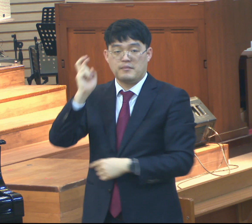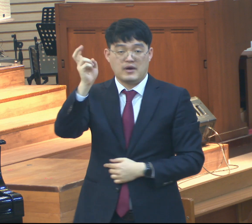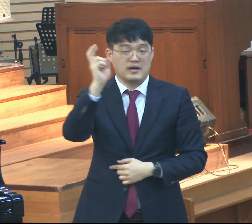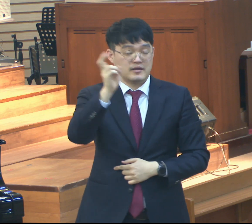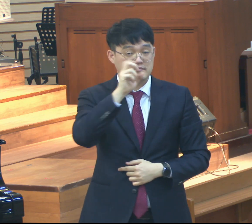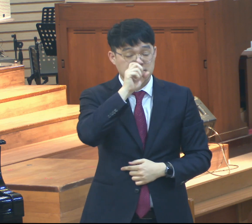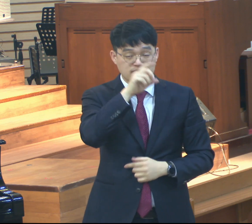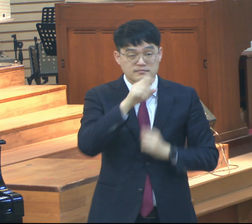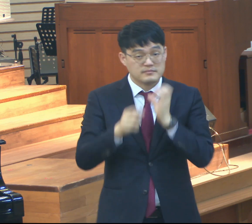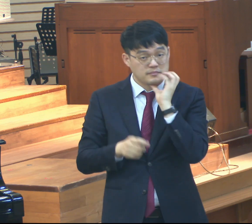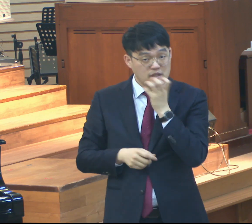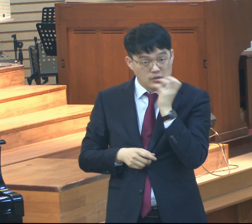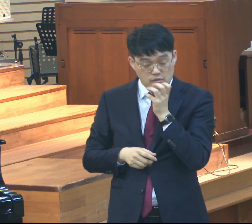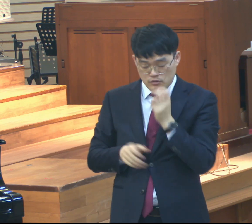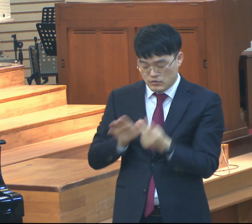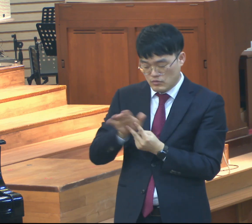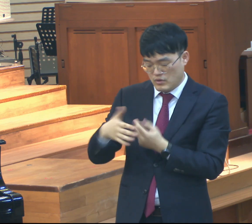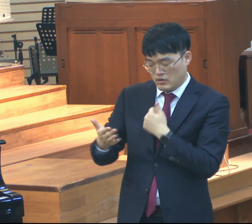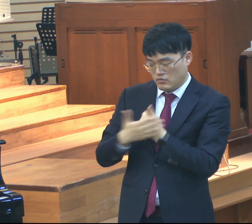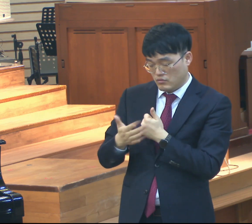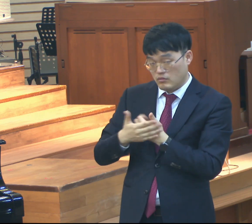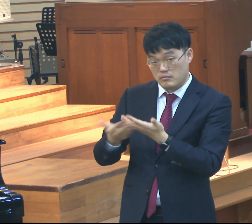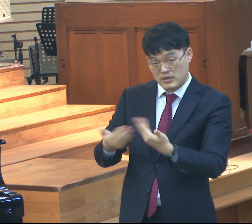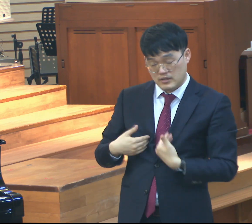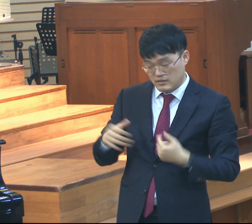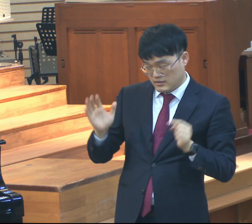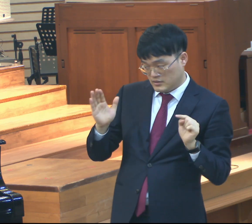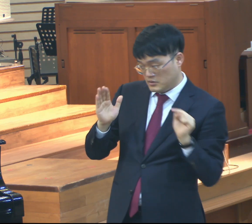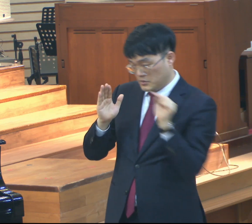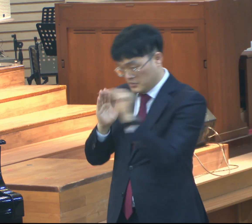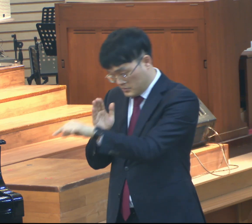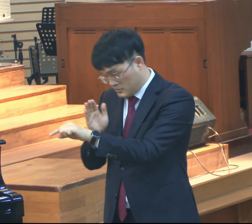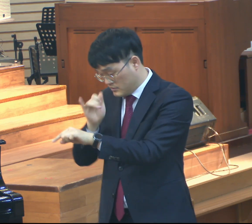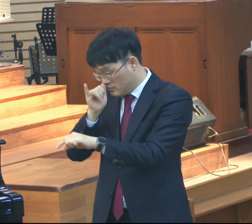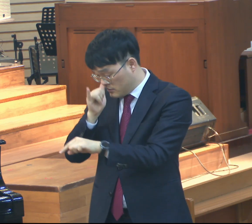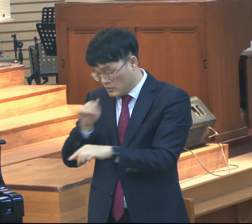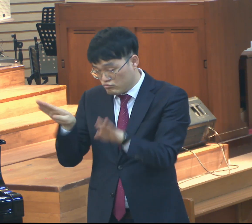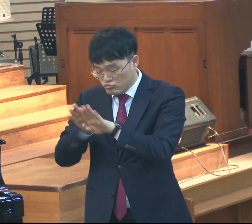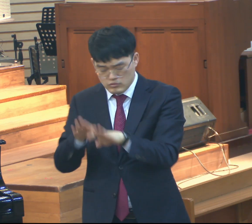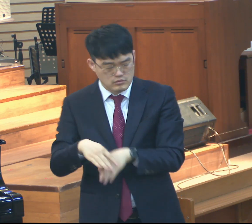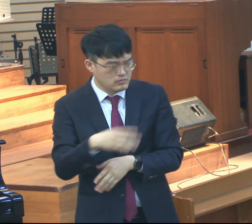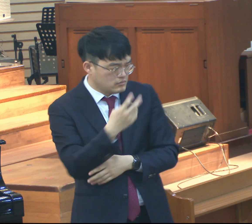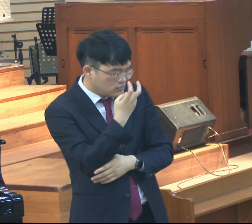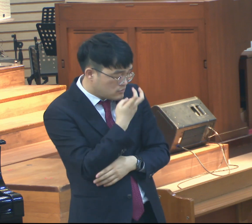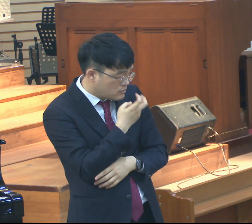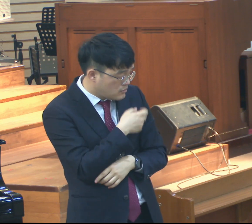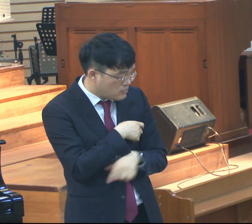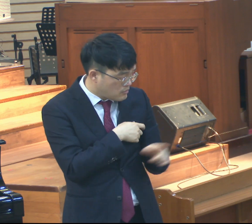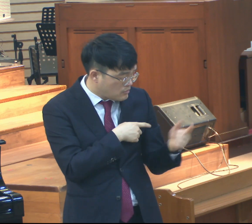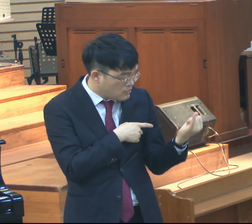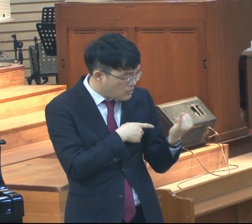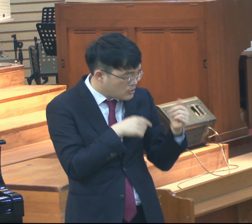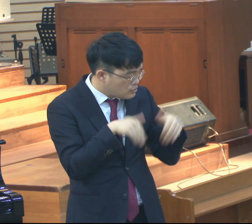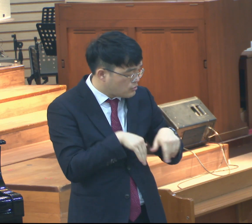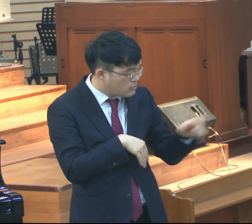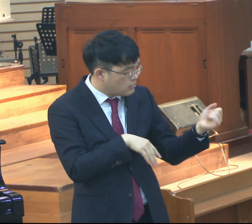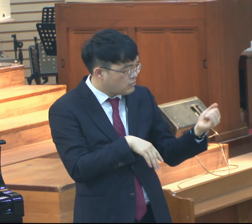베드로는 요한의 도움을 받아 대제사장의 뜰에 들어갔지만 문을 지키는 한 여종에게 바로 질문을 받았습니다. 너도